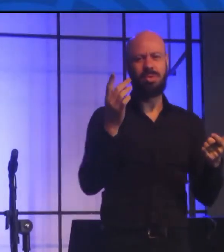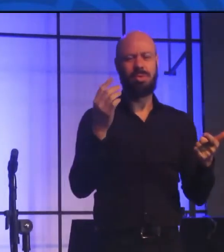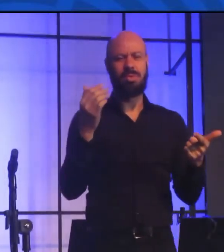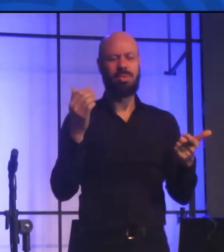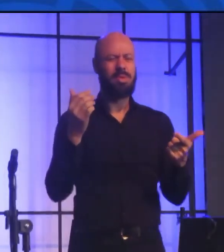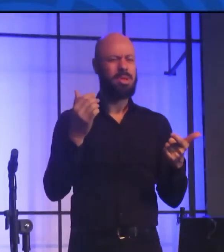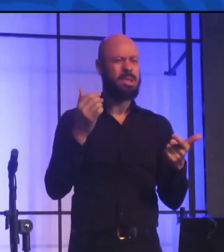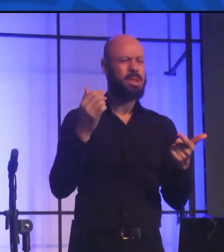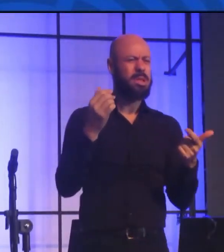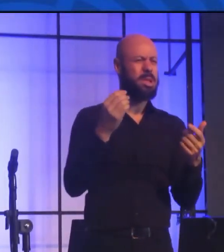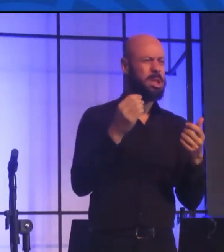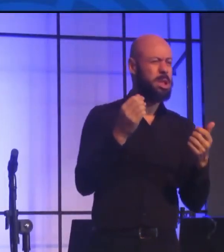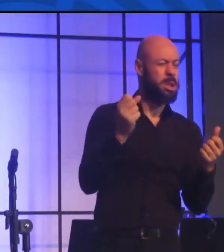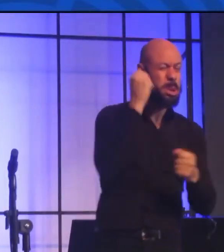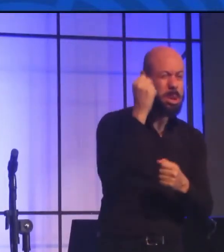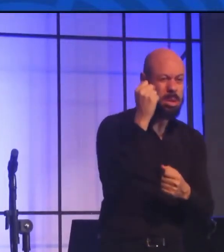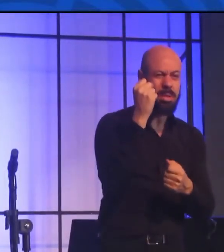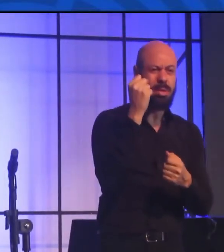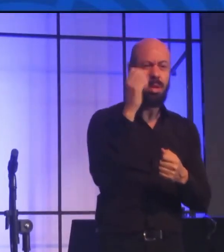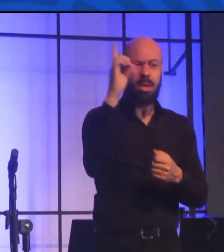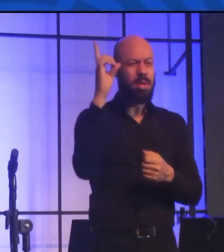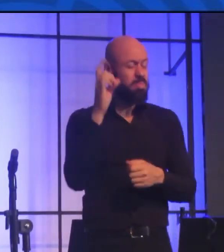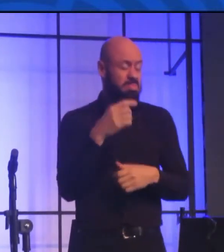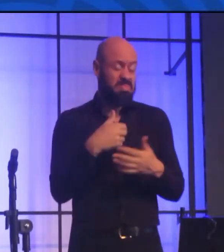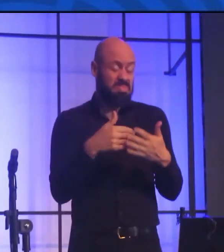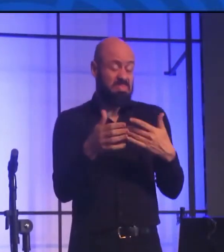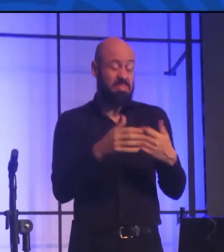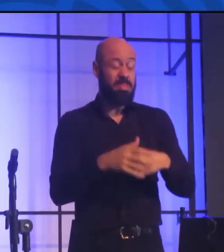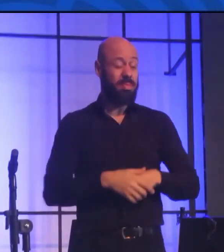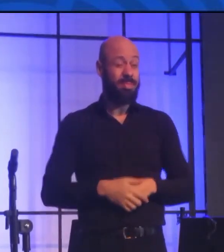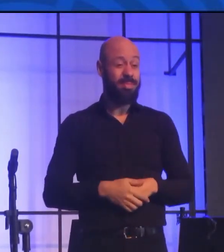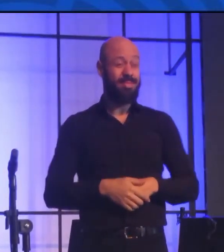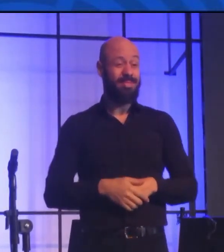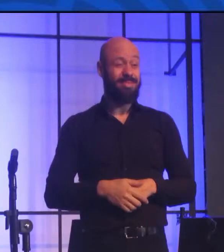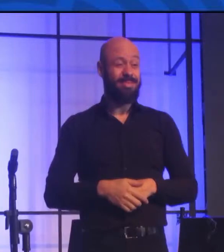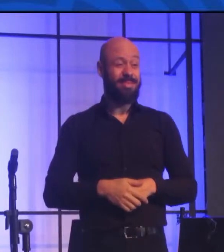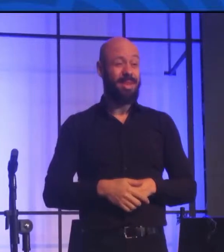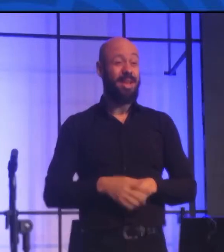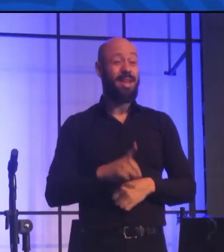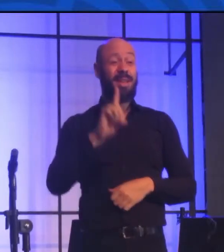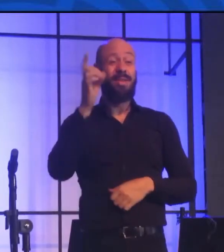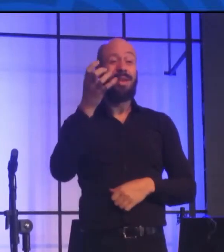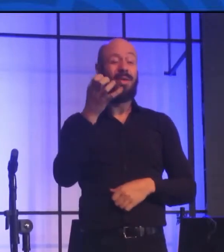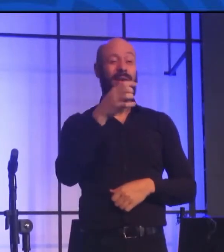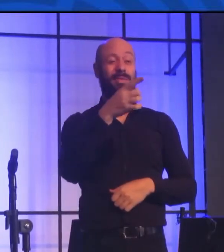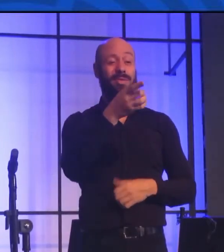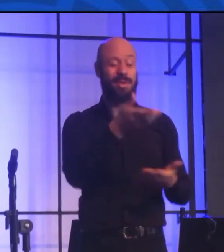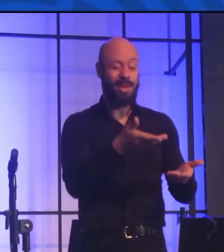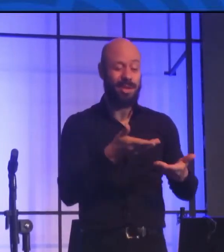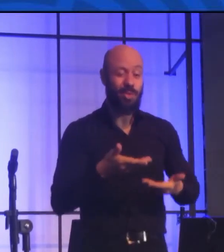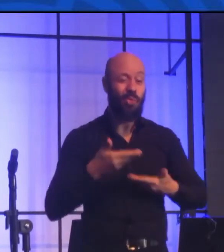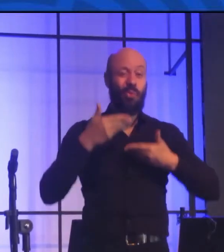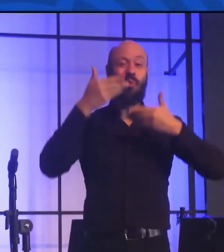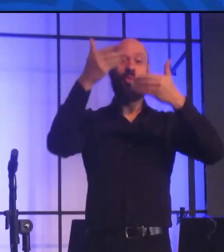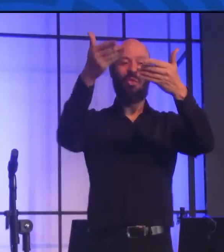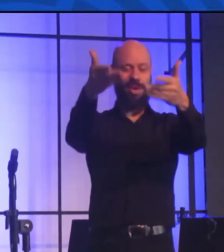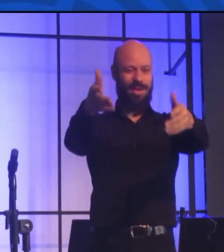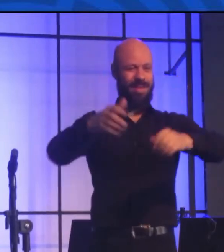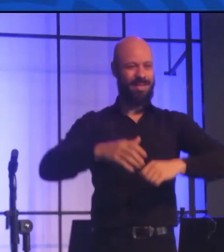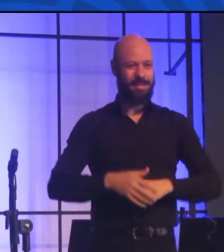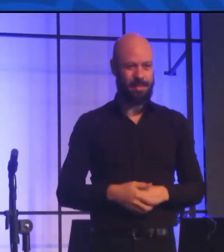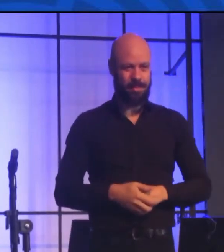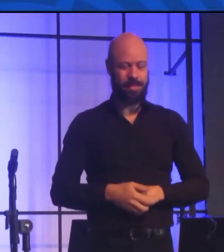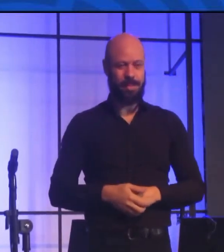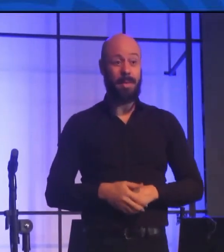quando de repente o ferro do seu machado escapou e o cabo caiu na água. E ele gritou, o que